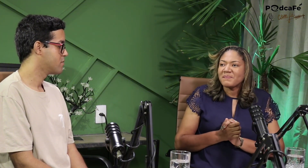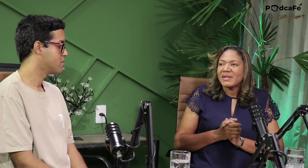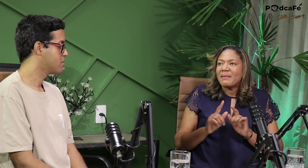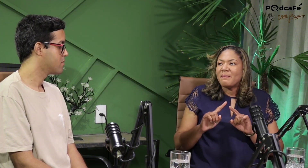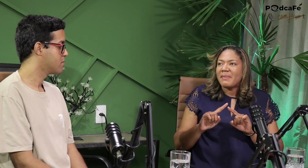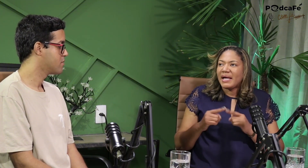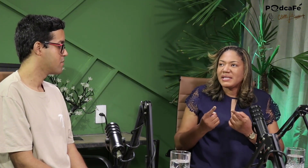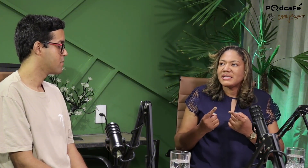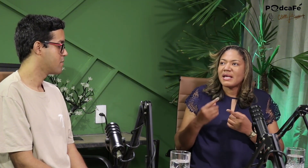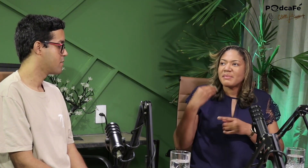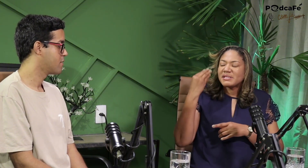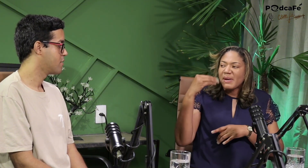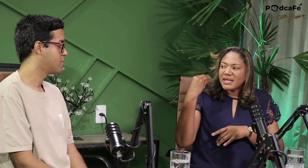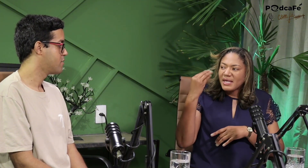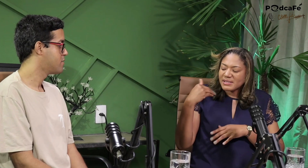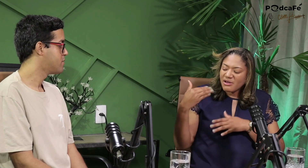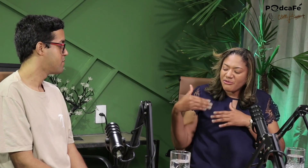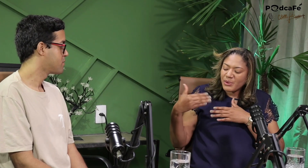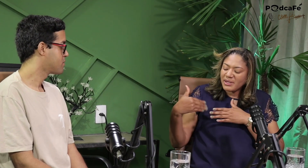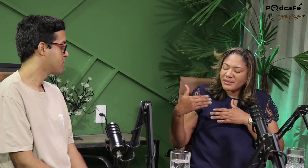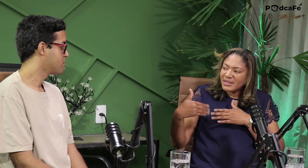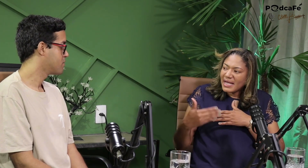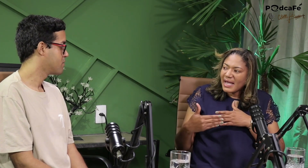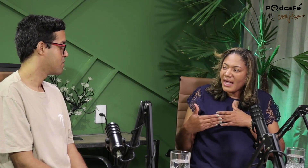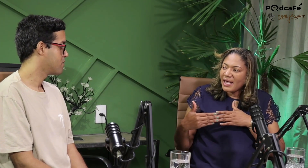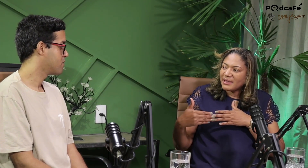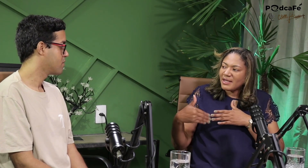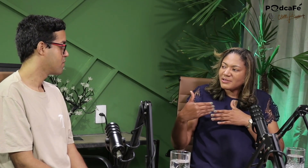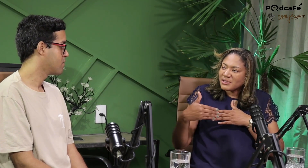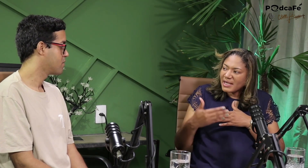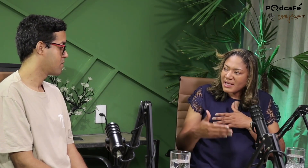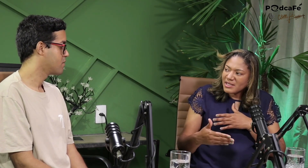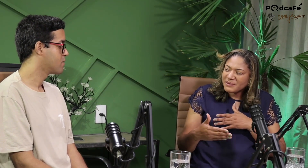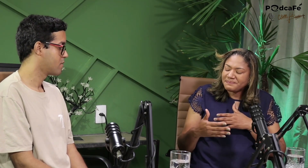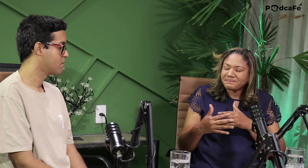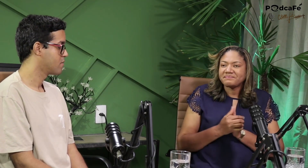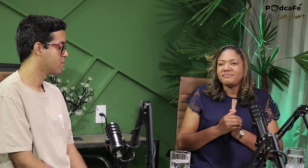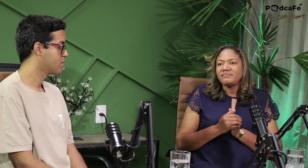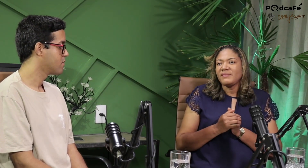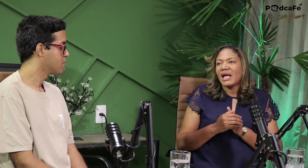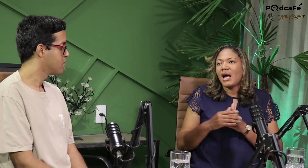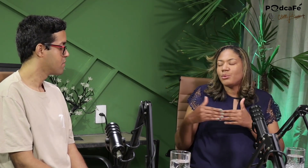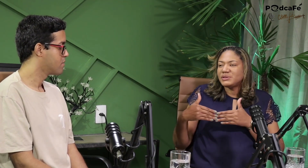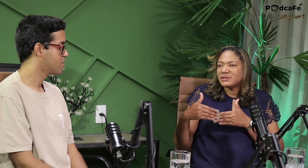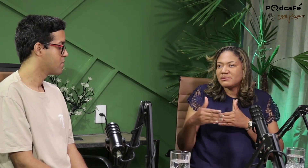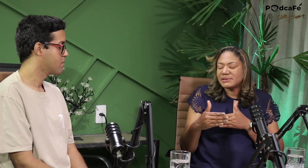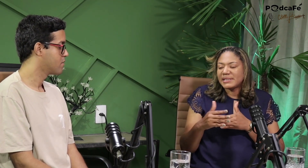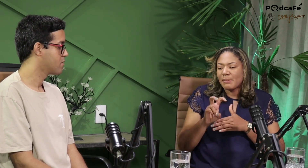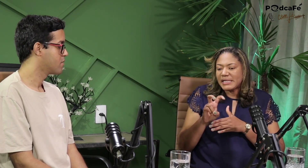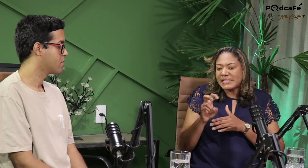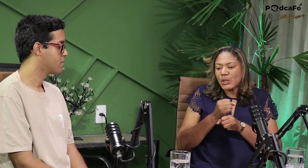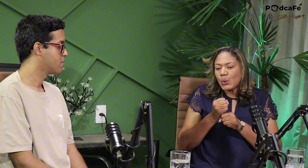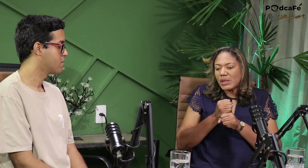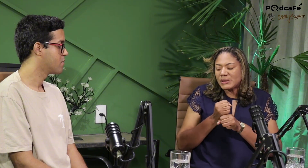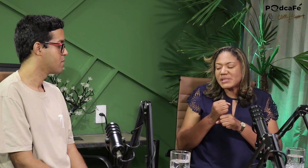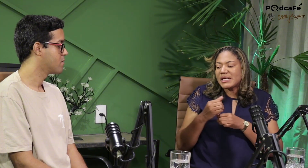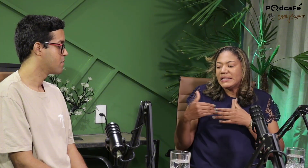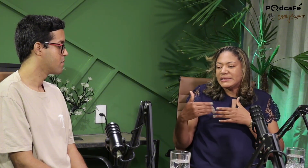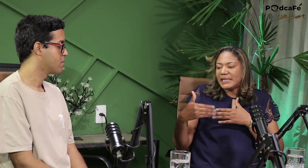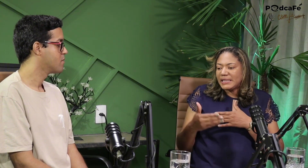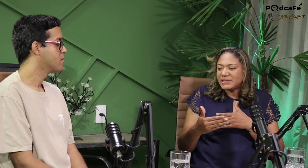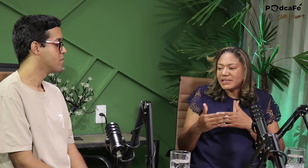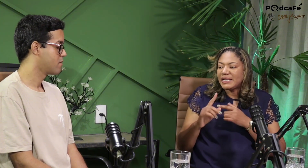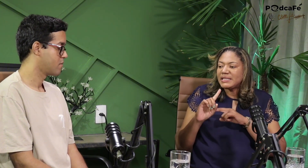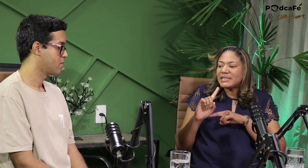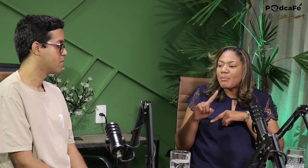Cristo. Mas a minha experiência foi dentro da igreja. Há alguns anos, né, eu trabalhei 5 anos